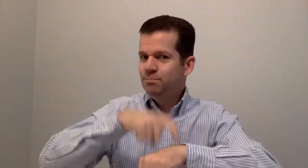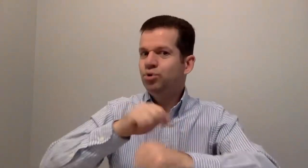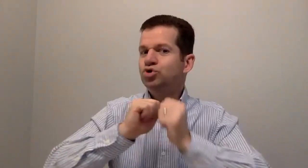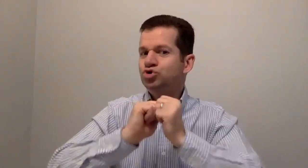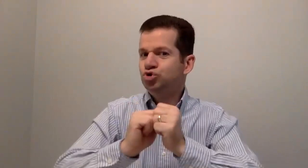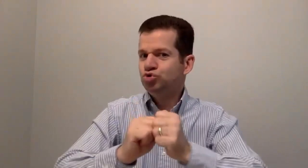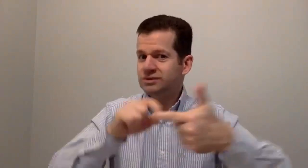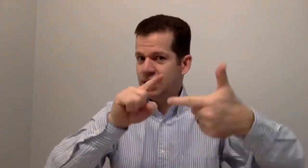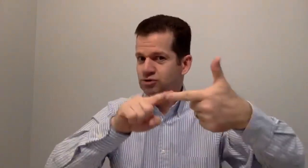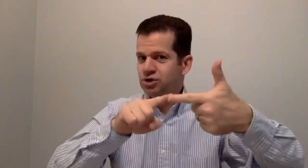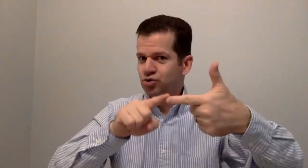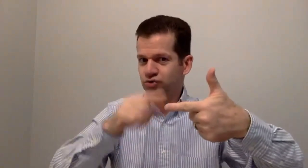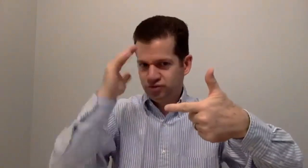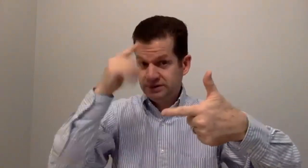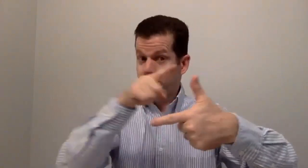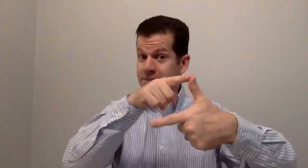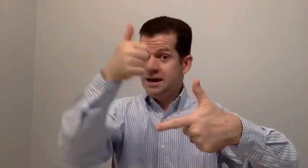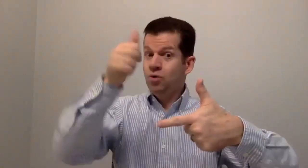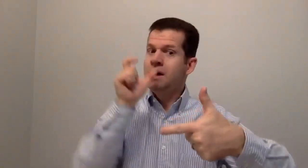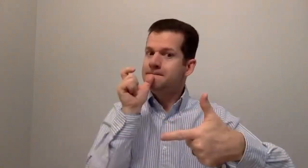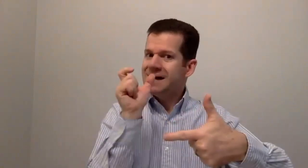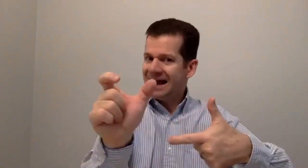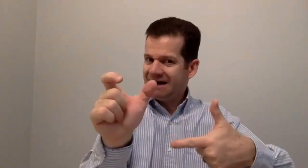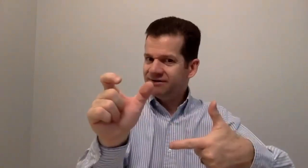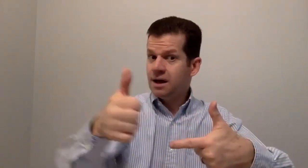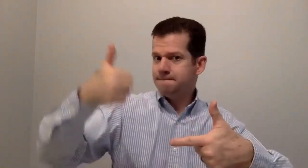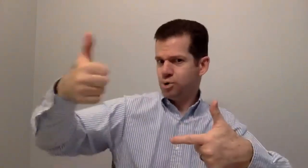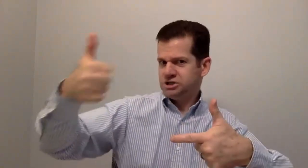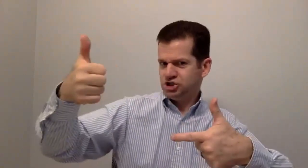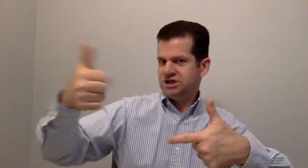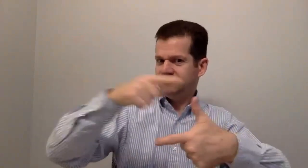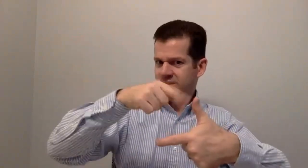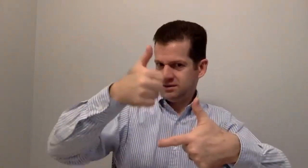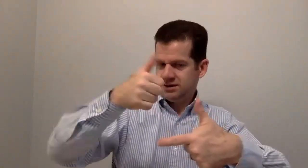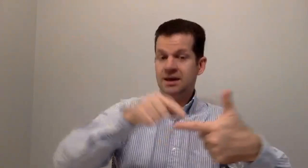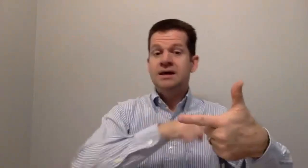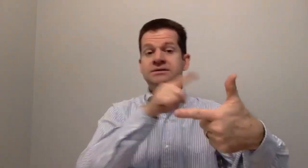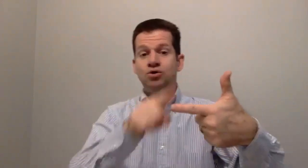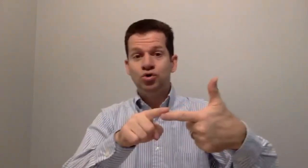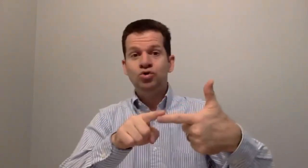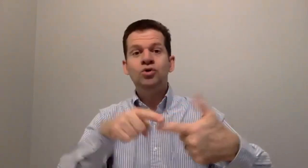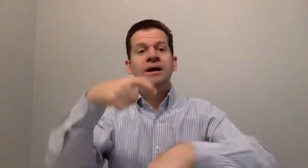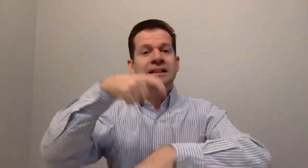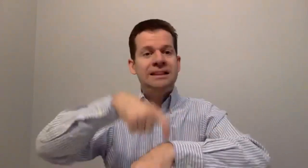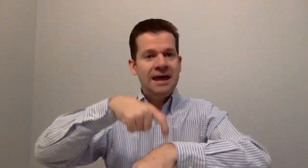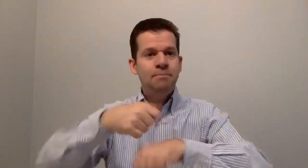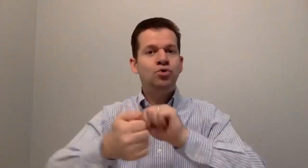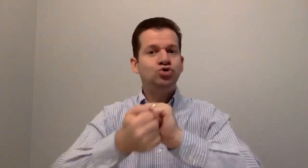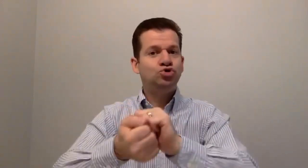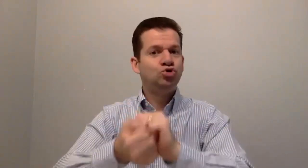Tempo juntos é o segundo. Então, primeiro, palavra positiva. Segundo, tempo